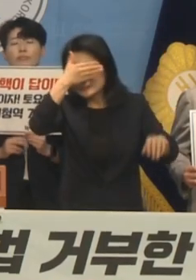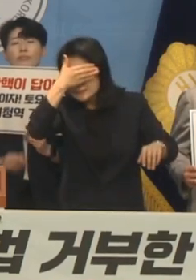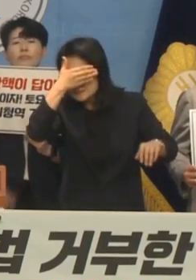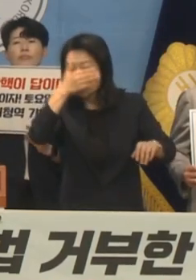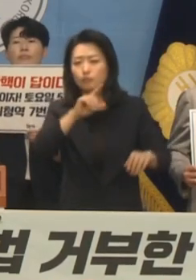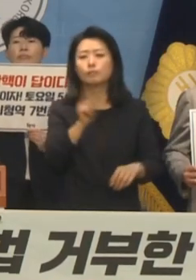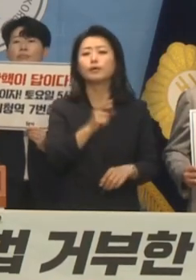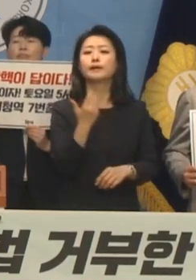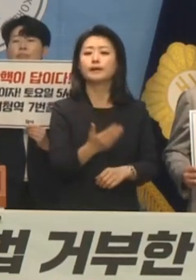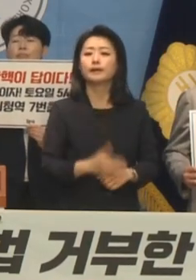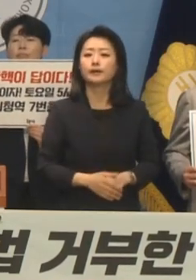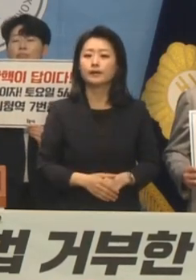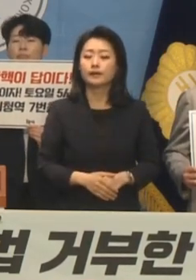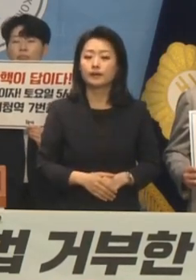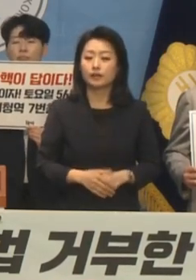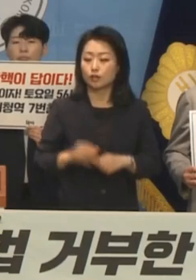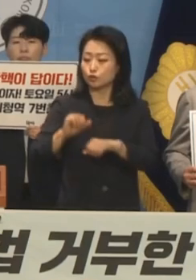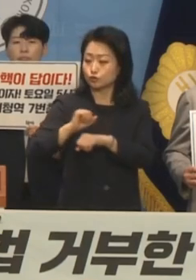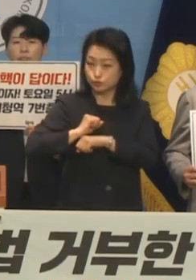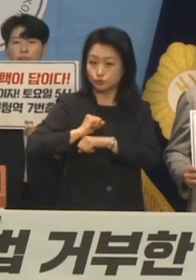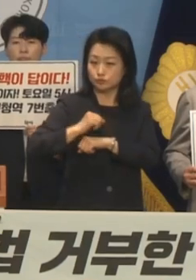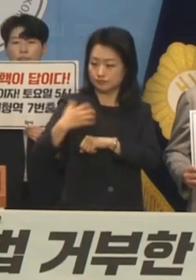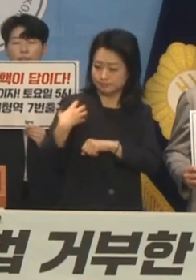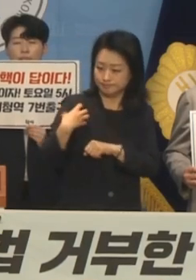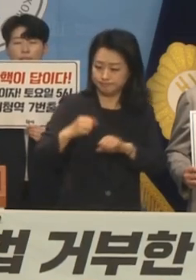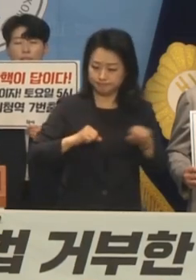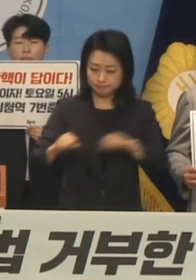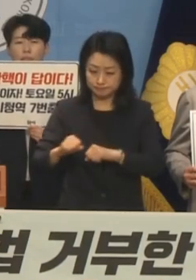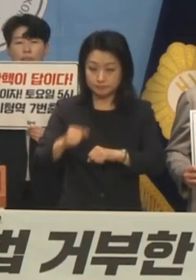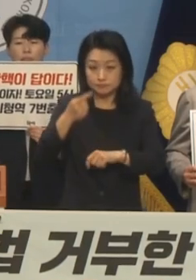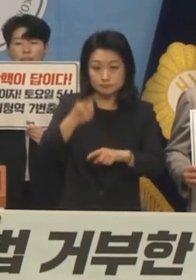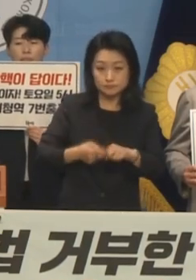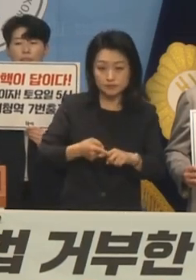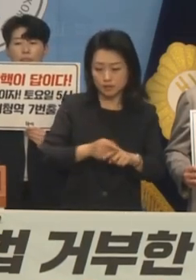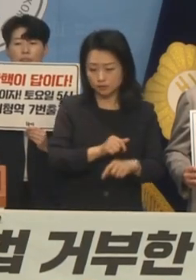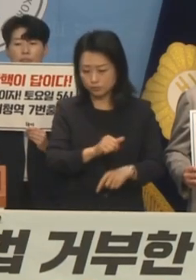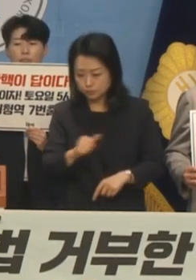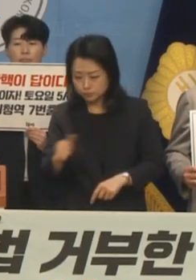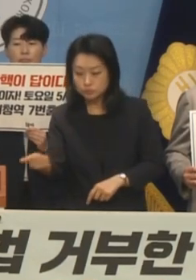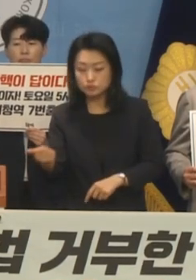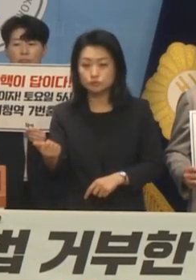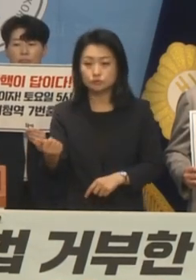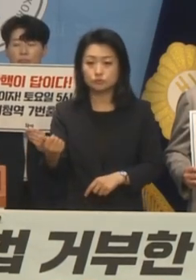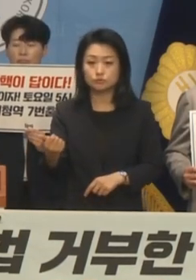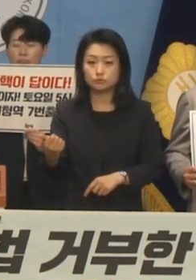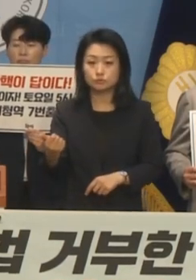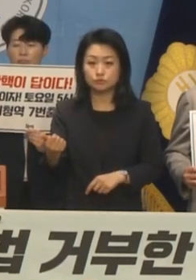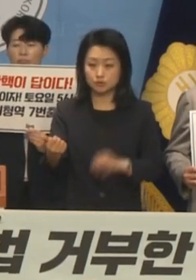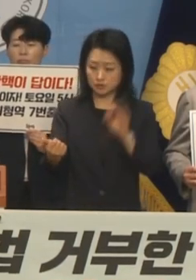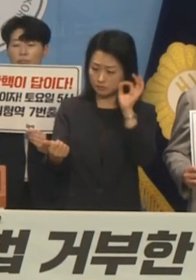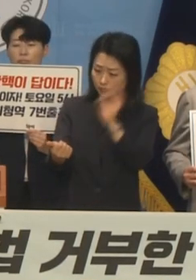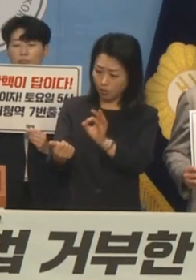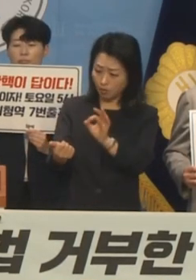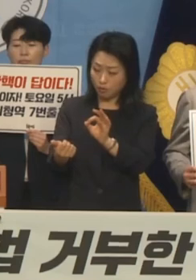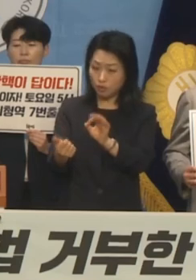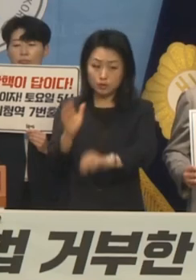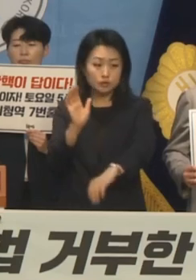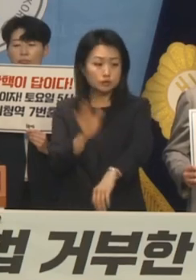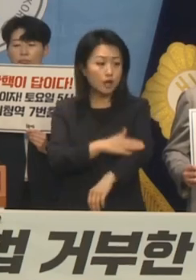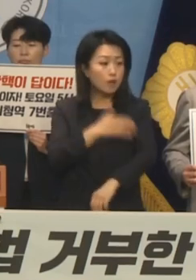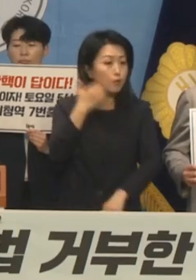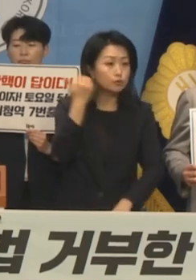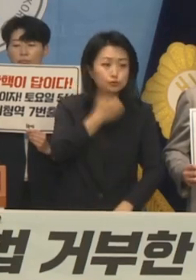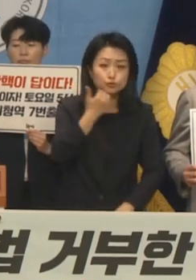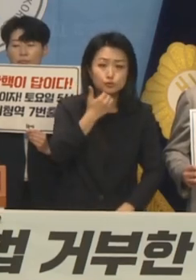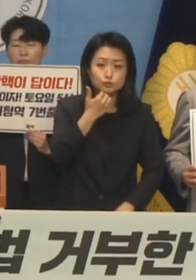없습니다. 국방의 의무를 다하다가 허무하게 쓰러져간 장병의 죽음 앞에 책임지기를